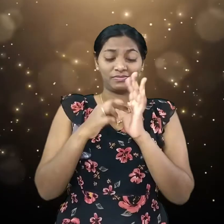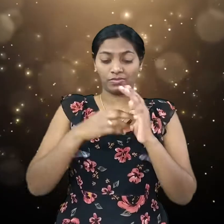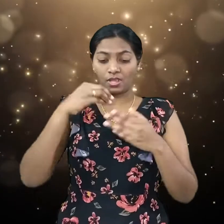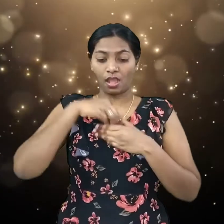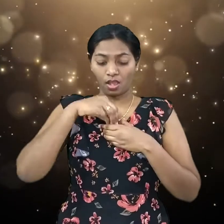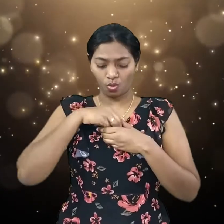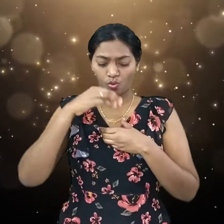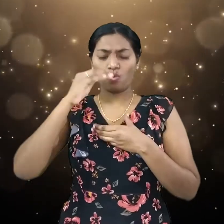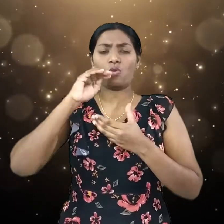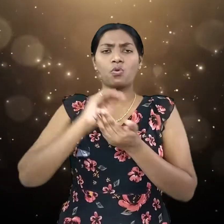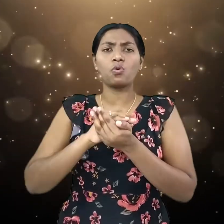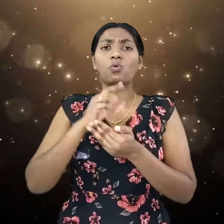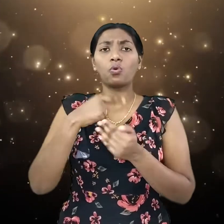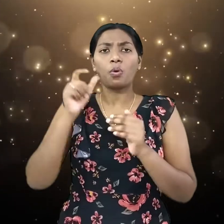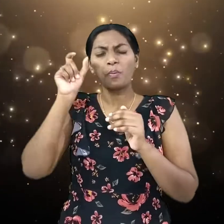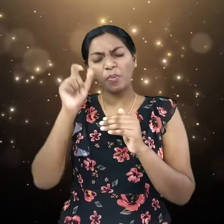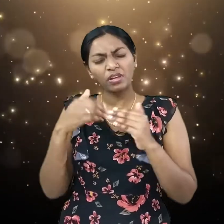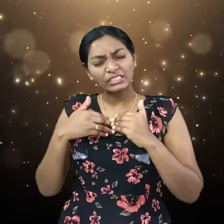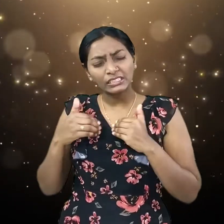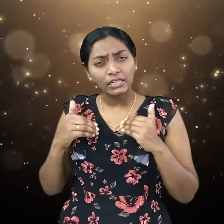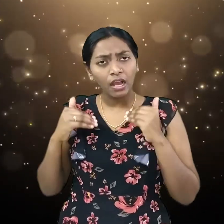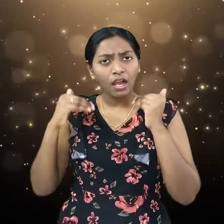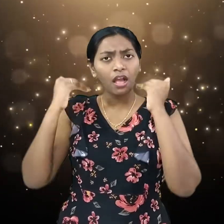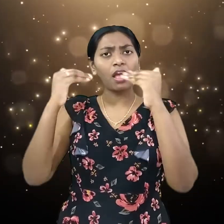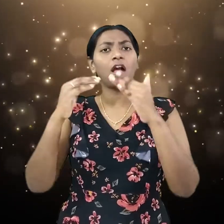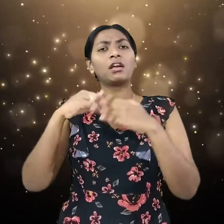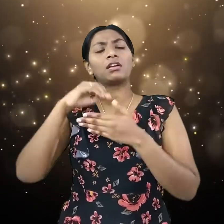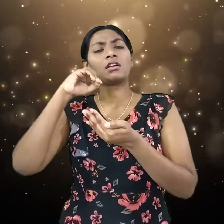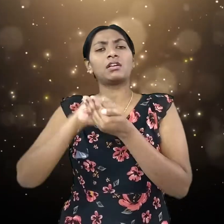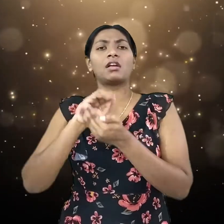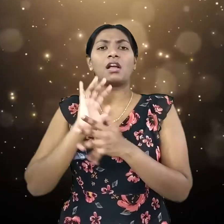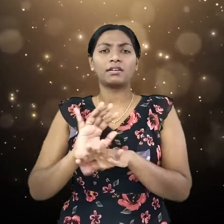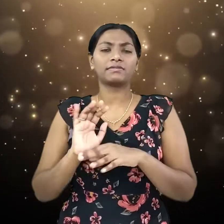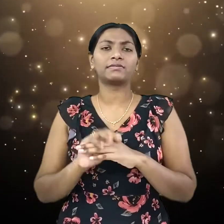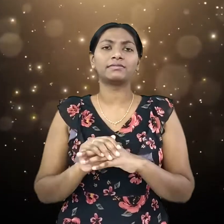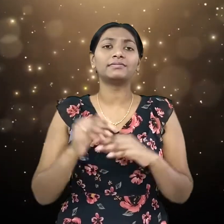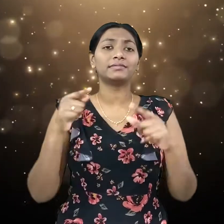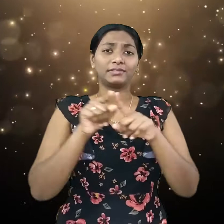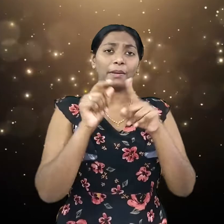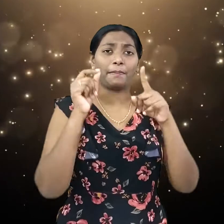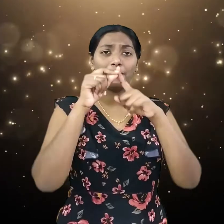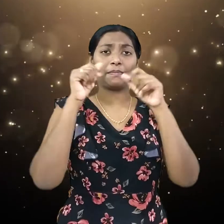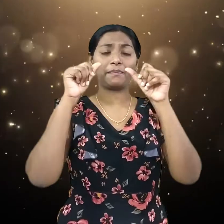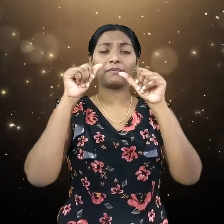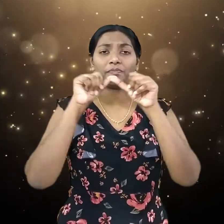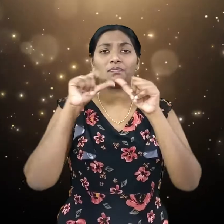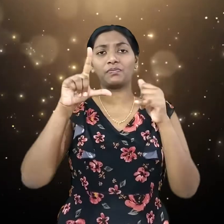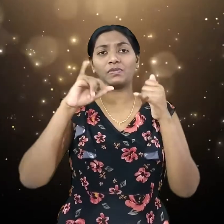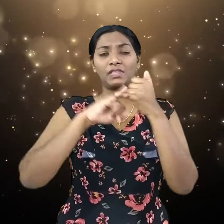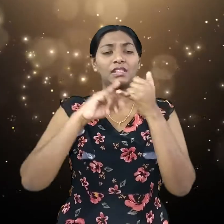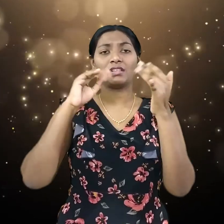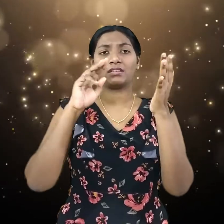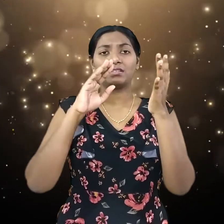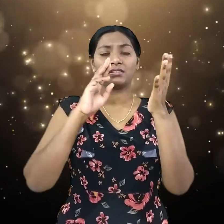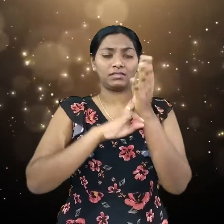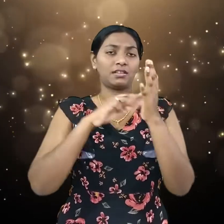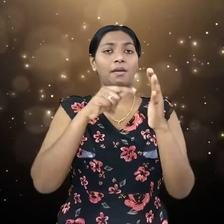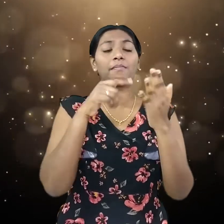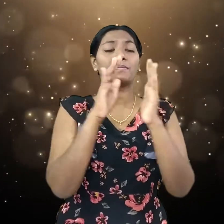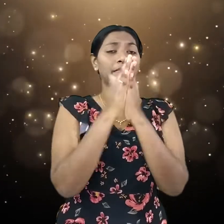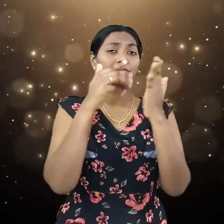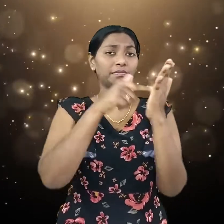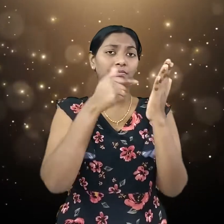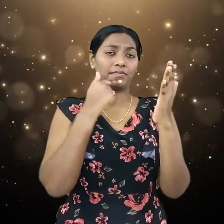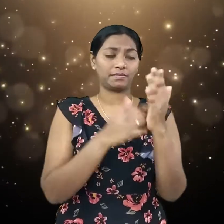महान आपके अंदर रह रहा है। कोई आश्चर्य नहीं भजन संहिता के लेखक ने भजन संहिता अध्याय 119:105